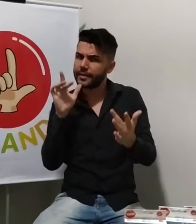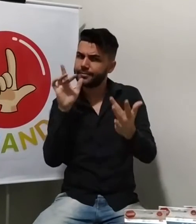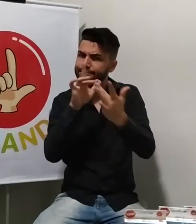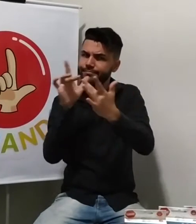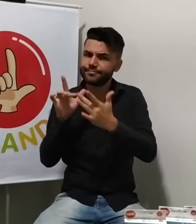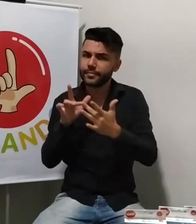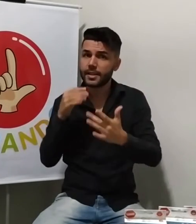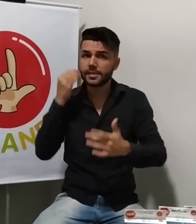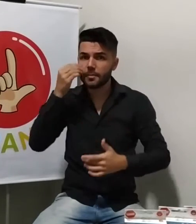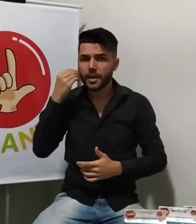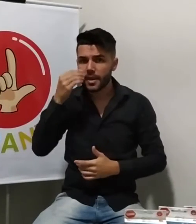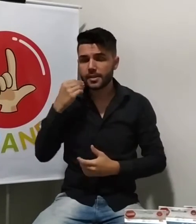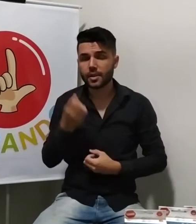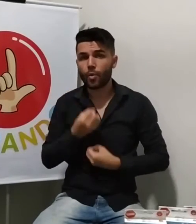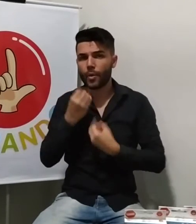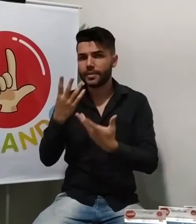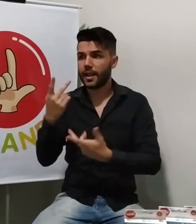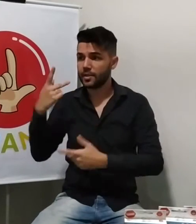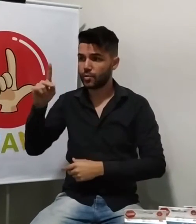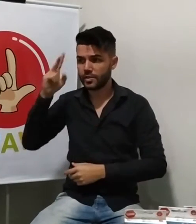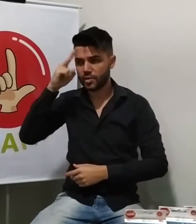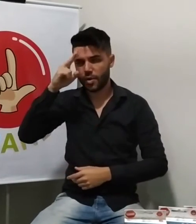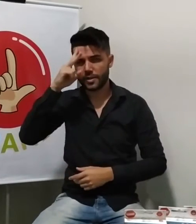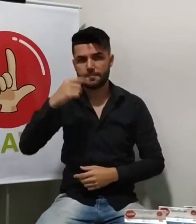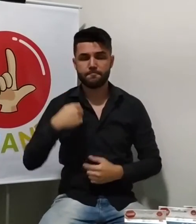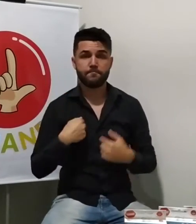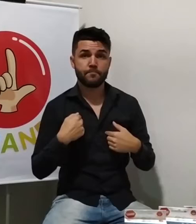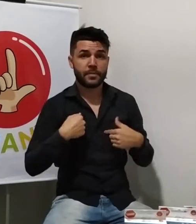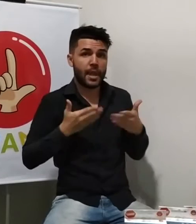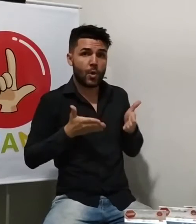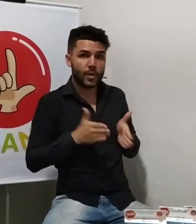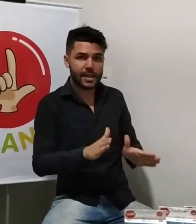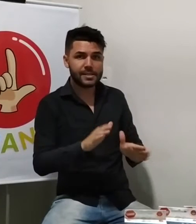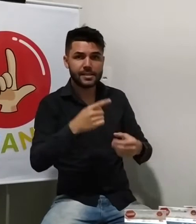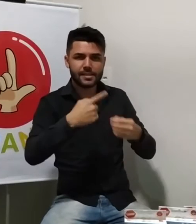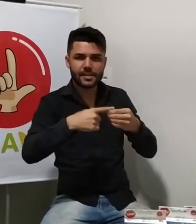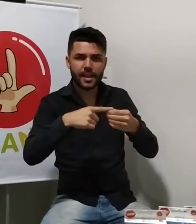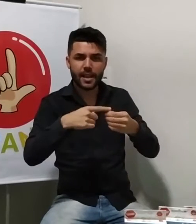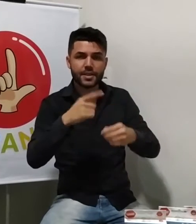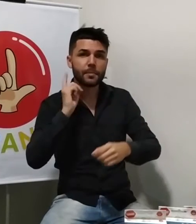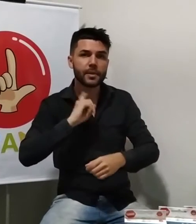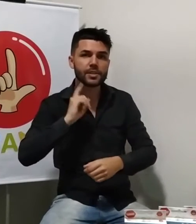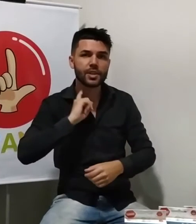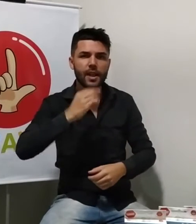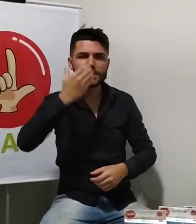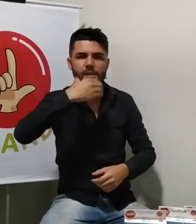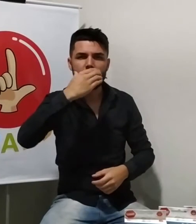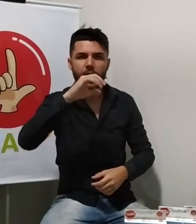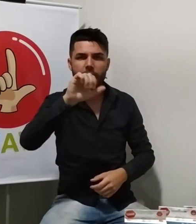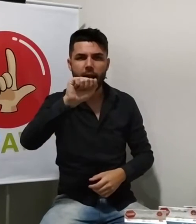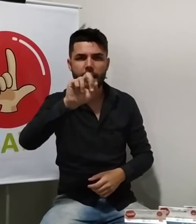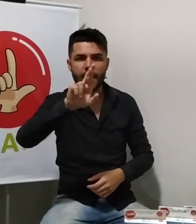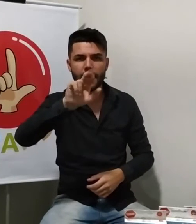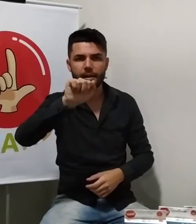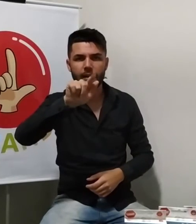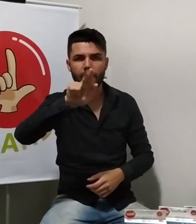Mineiro. Fica ali perto de Uberlândia, Uberaba, né? Tem até uma piadinha dos 3 Bs do Triângulo Mineiro. Na verdade, é uma cidade muito